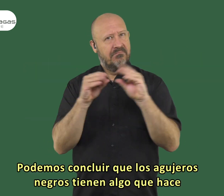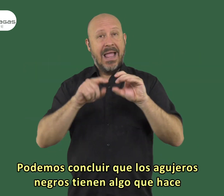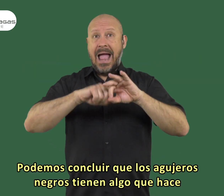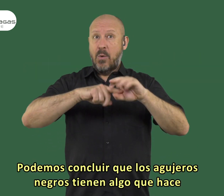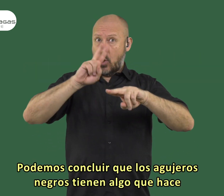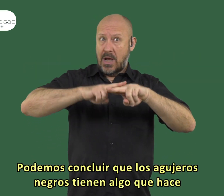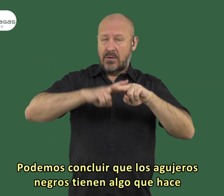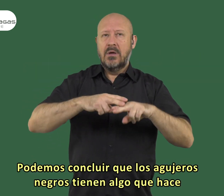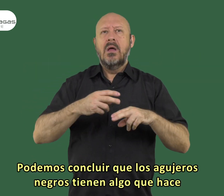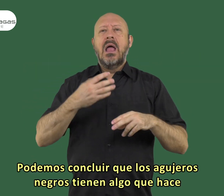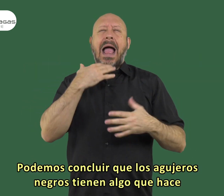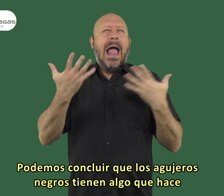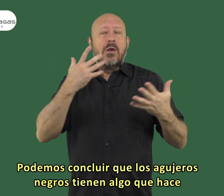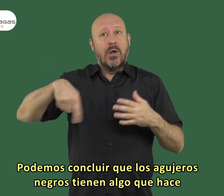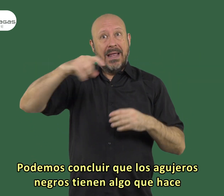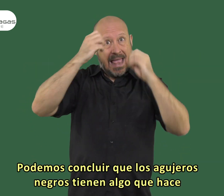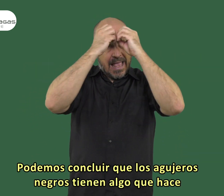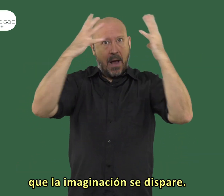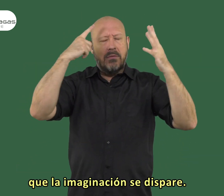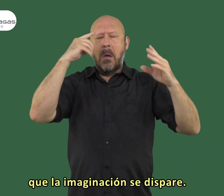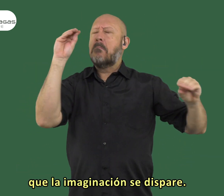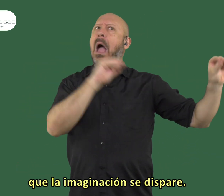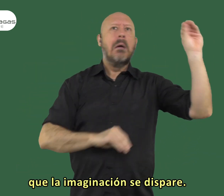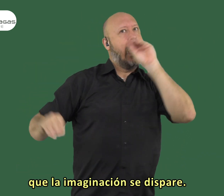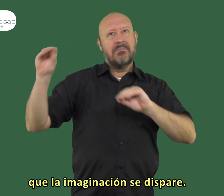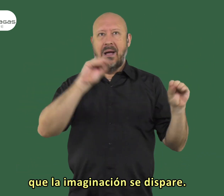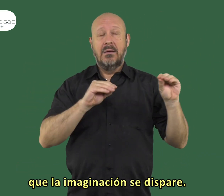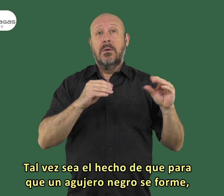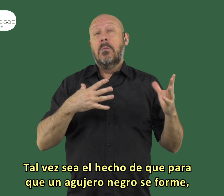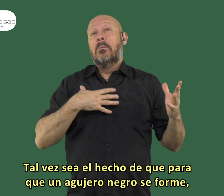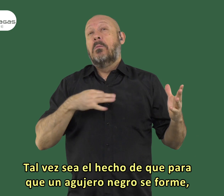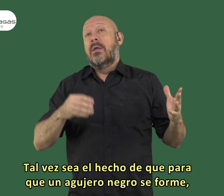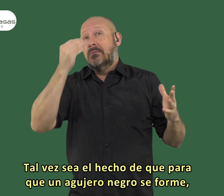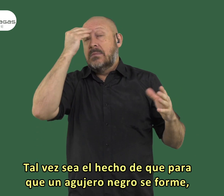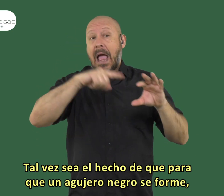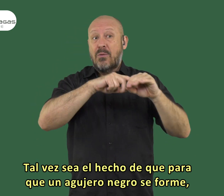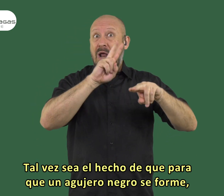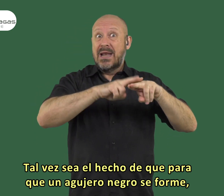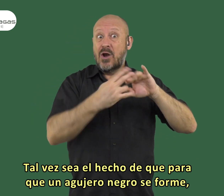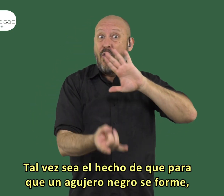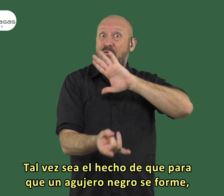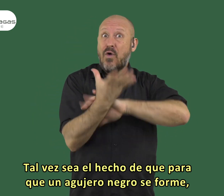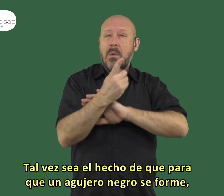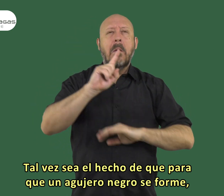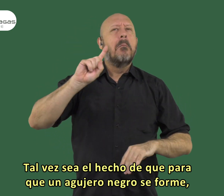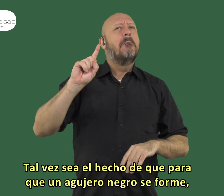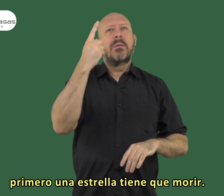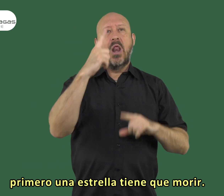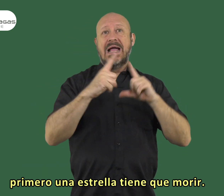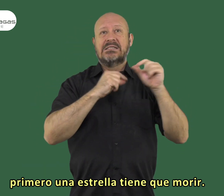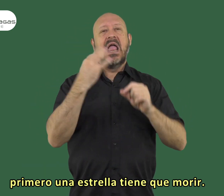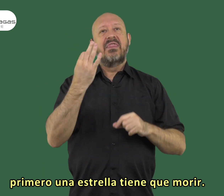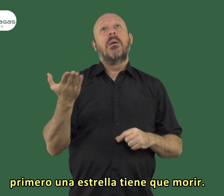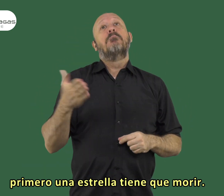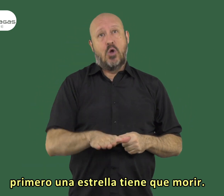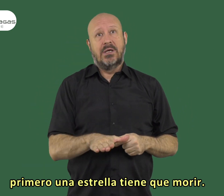Podemos concluir que los agujeros negros tienen algo que hace que la imaginación se dispare. Tal vez sea el hecho de que para que un agujero negro se forme,